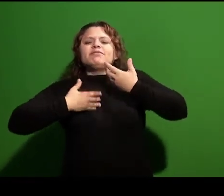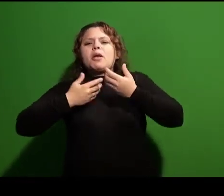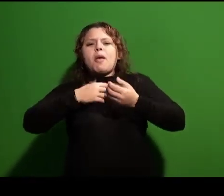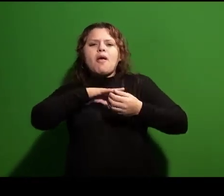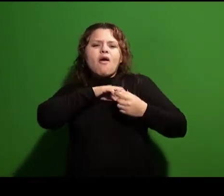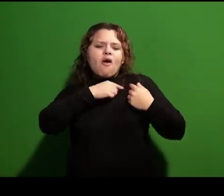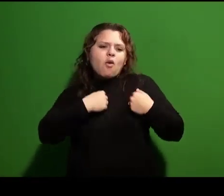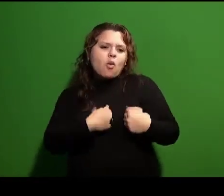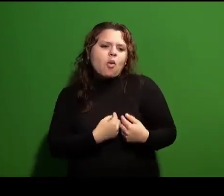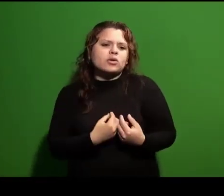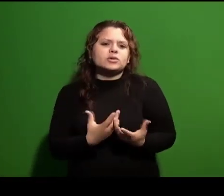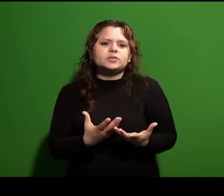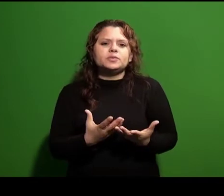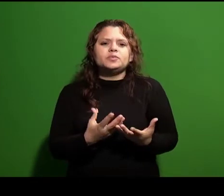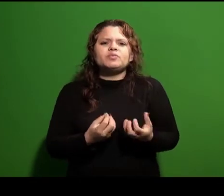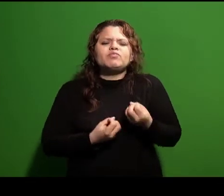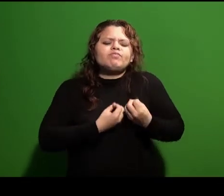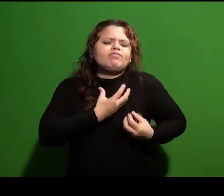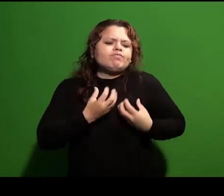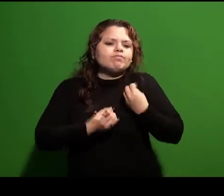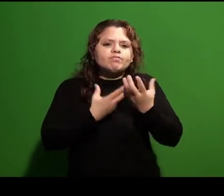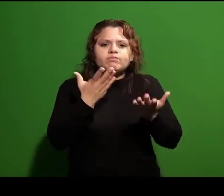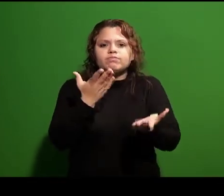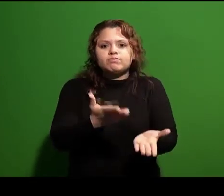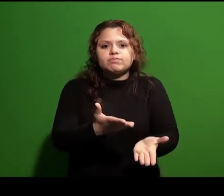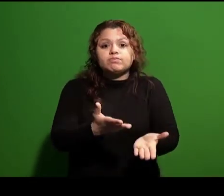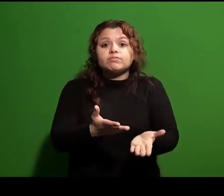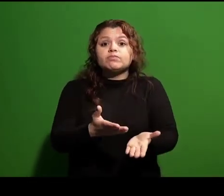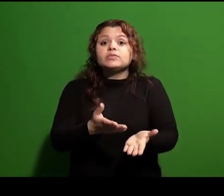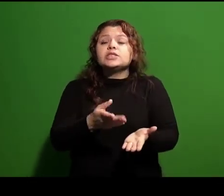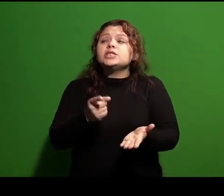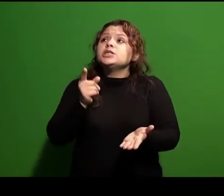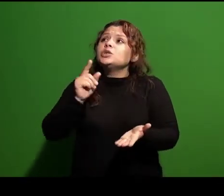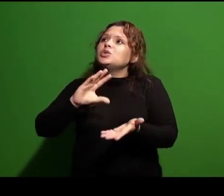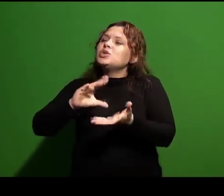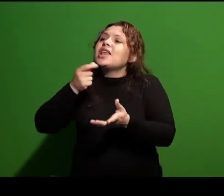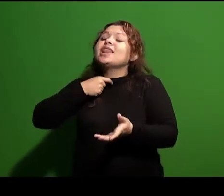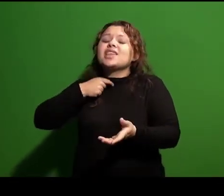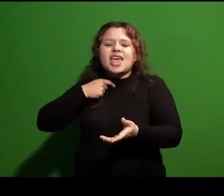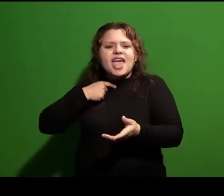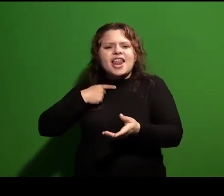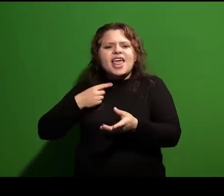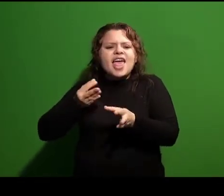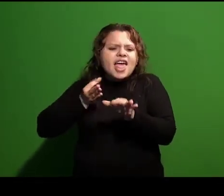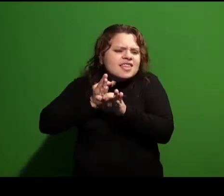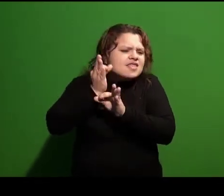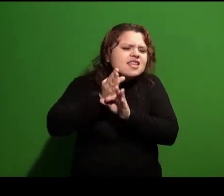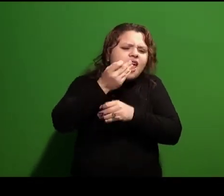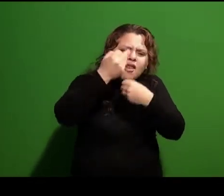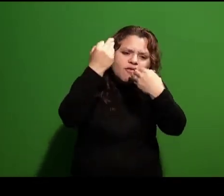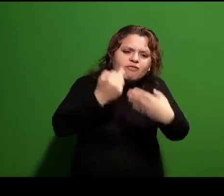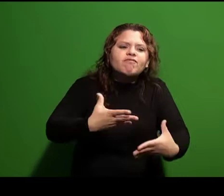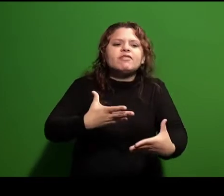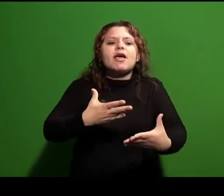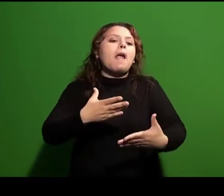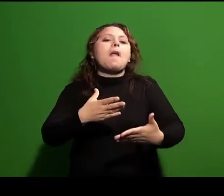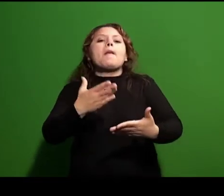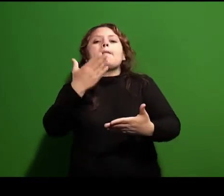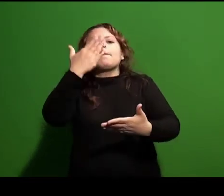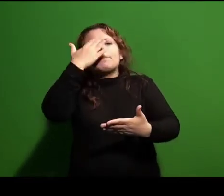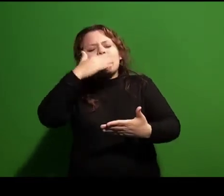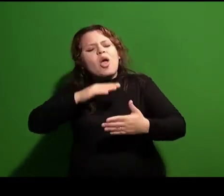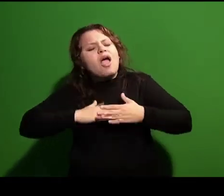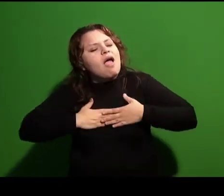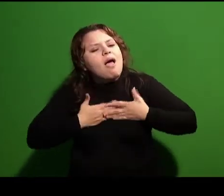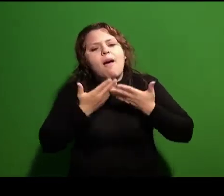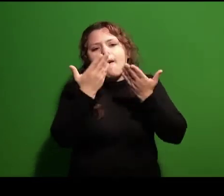fuerte reprensión se debe a un amor más fuerte. Su corrección se debe solo a su anhelo de sanarnos. El profeta Oseas